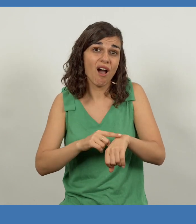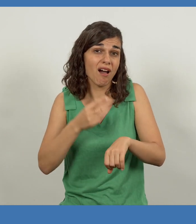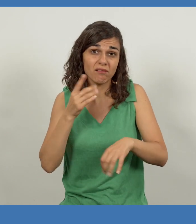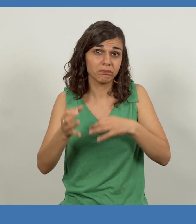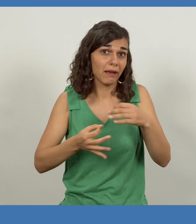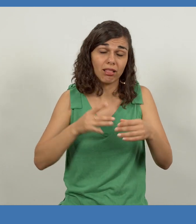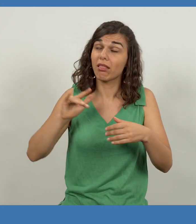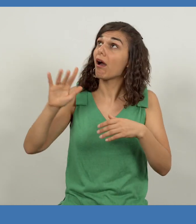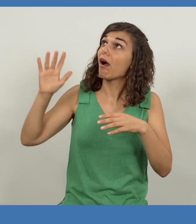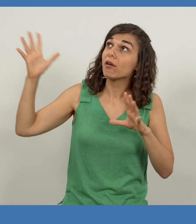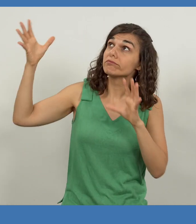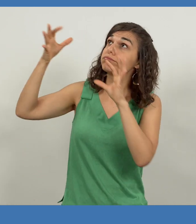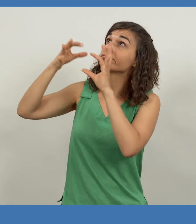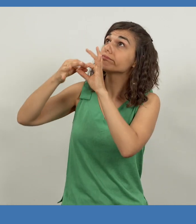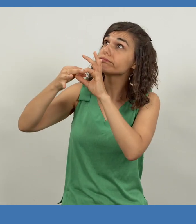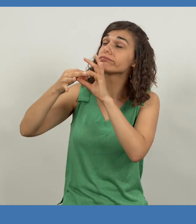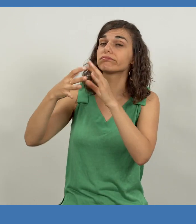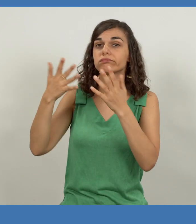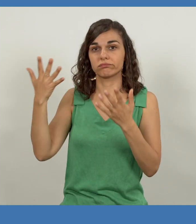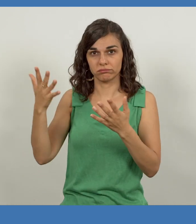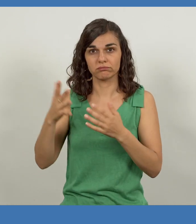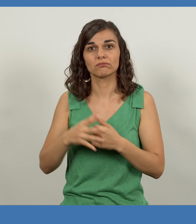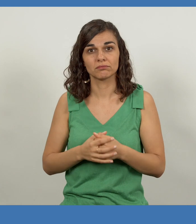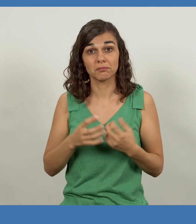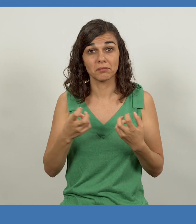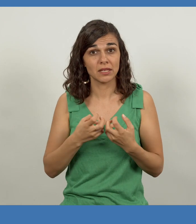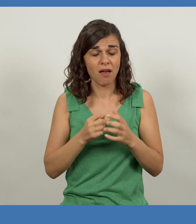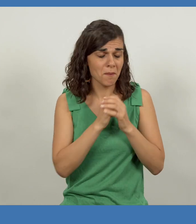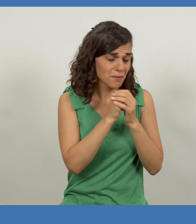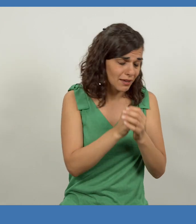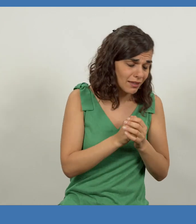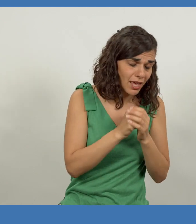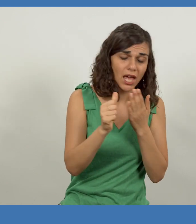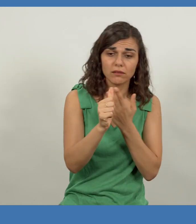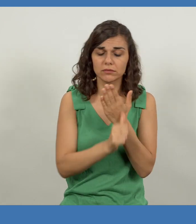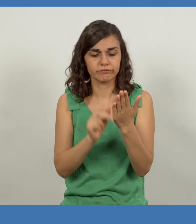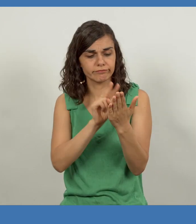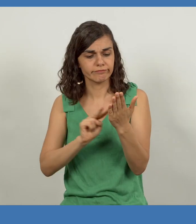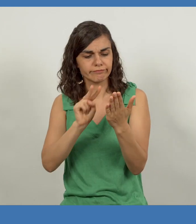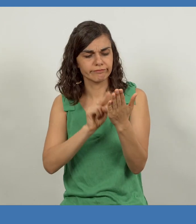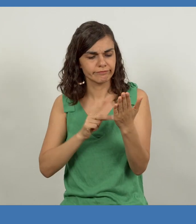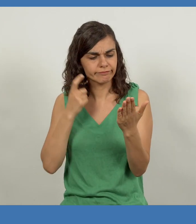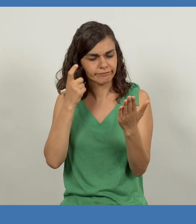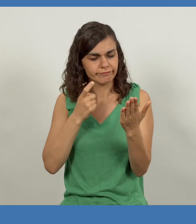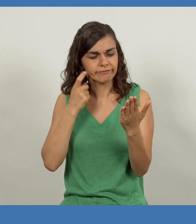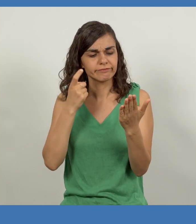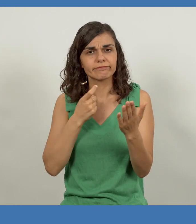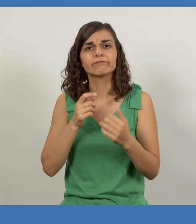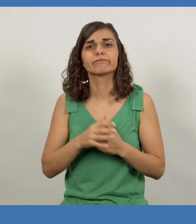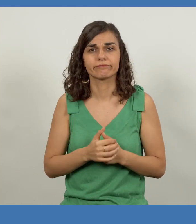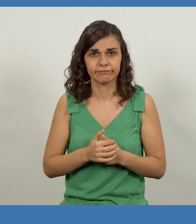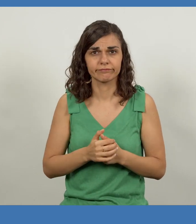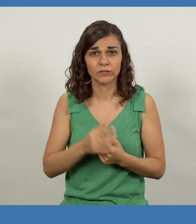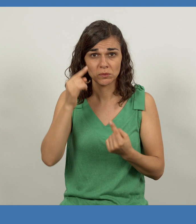qui prend du temps sur ce qui devrait être consacré à la prière, à la méditation de sa parole, à développer